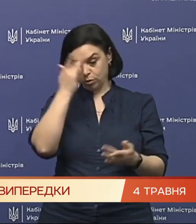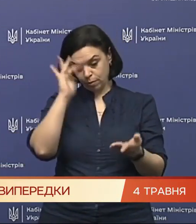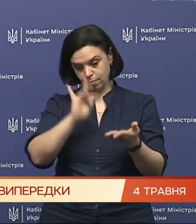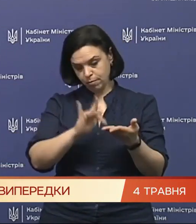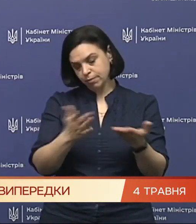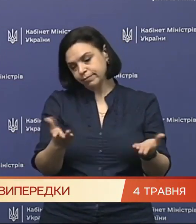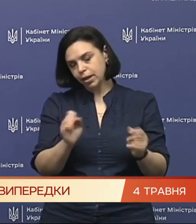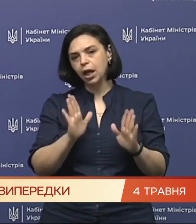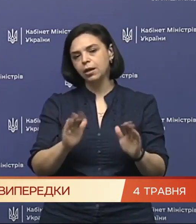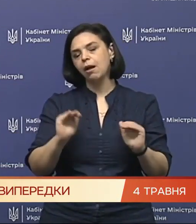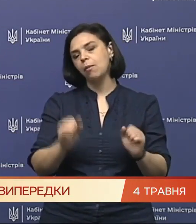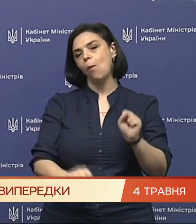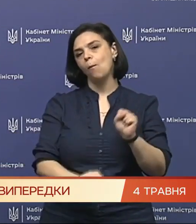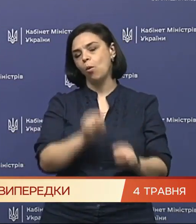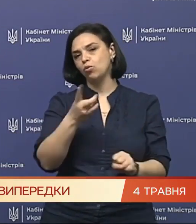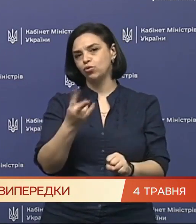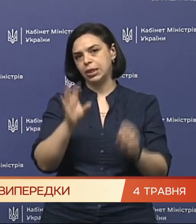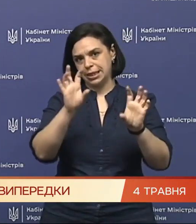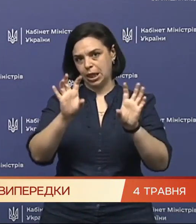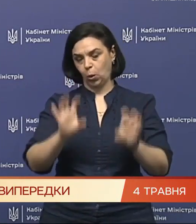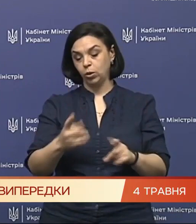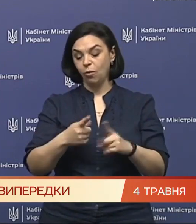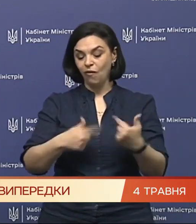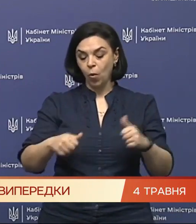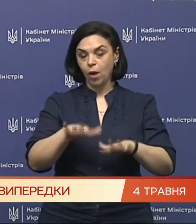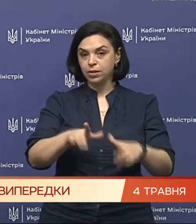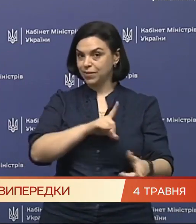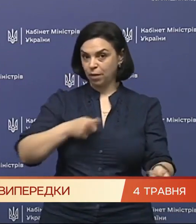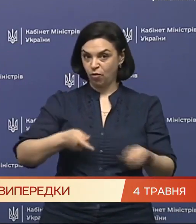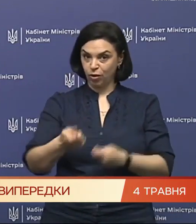мінімум, порушення закону, бо в органах місцевого самоврядування